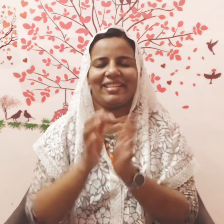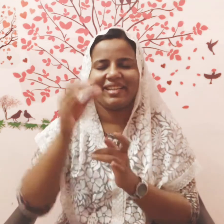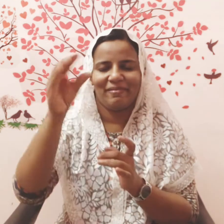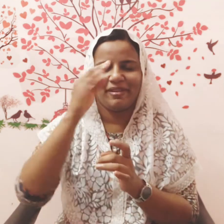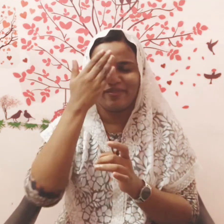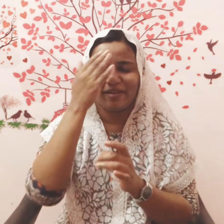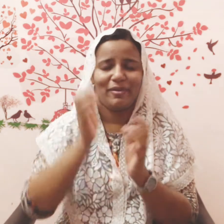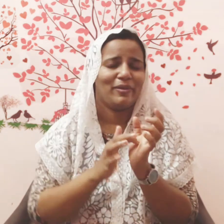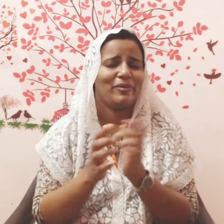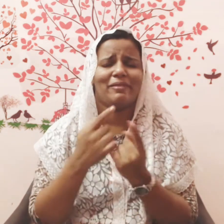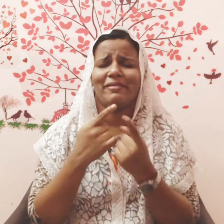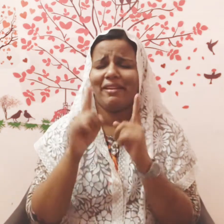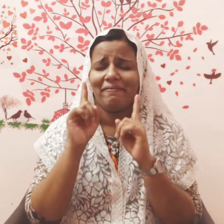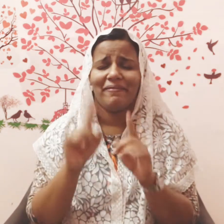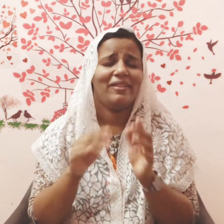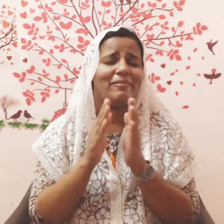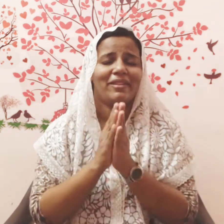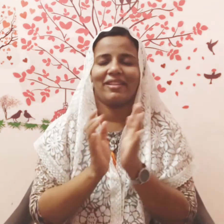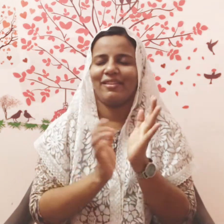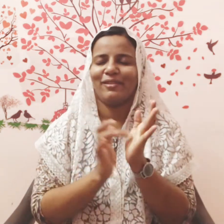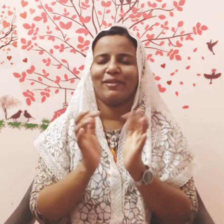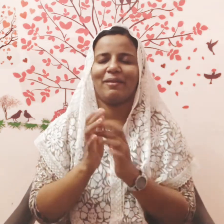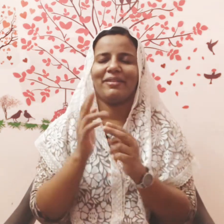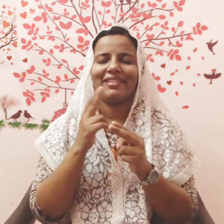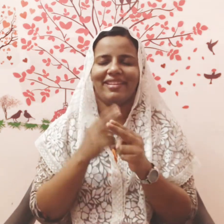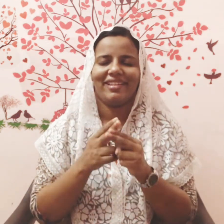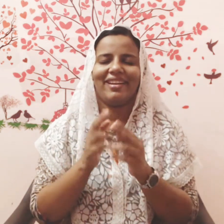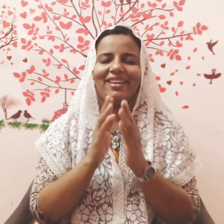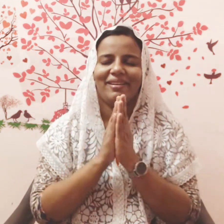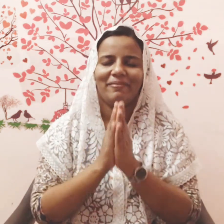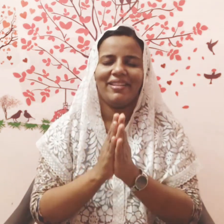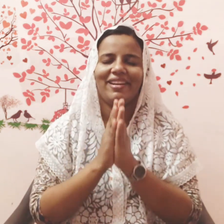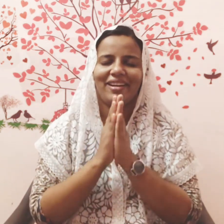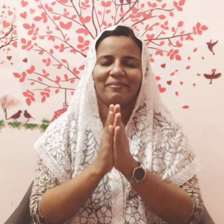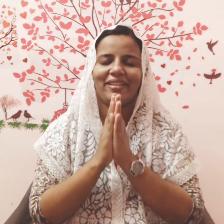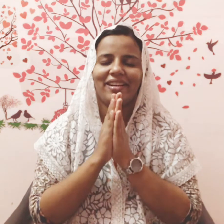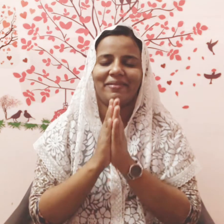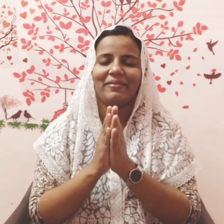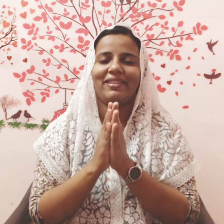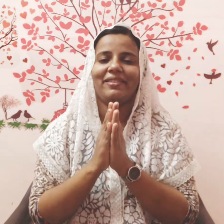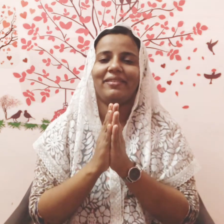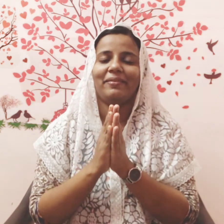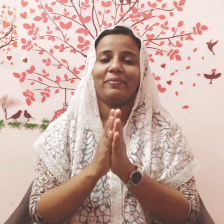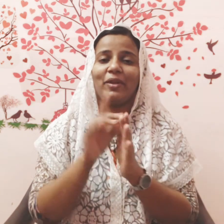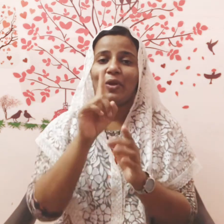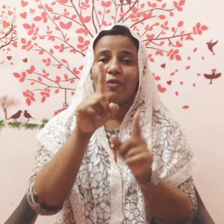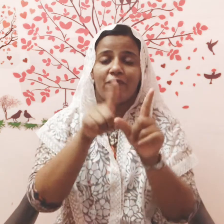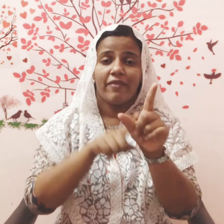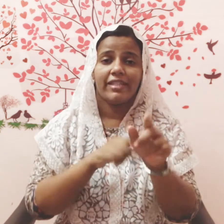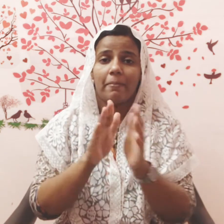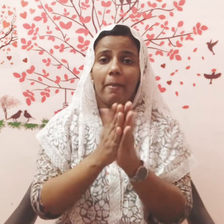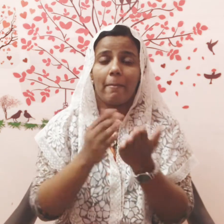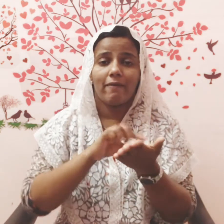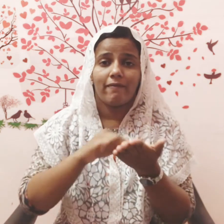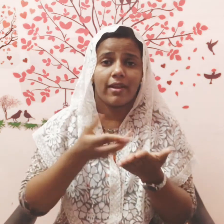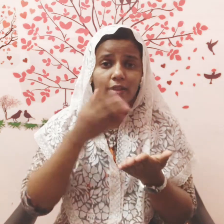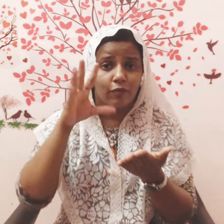കേട്ട കൃപകൾക്ക് നന്ദി. തുടർന്ന് ഞങ്ങളോട് സംസാരിക്കുന്നതിനായിട്ട് സ്തോത്രം. യേശു ക്രിസ്തുവിൻ്റെ നാമത്തിൽ തന്നെ ആമീൻ, ആമീൻ, ആമീൻ. വൺ ഇയർ റീഡിംഗ് പോർഷൻ